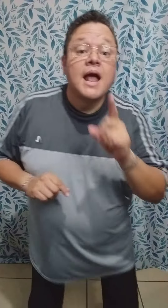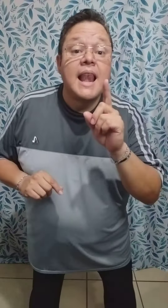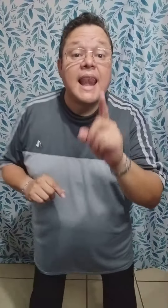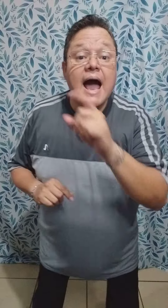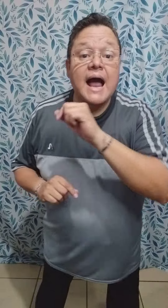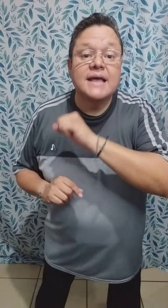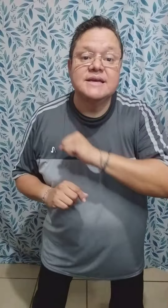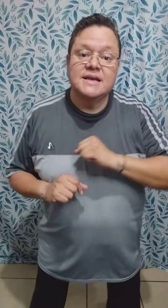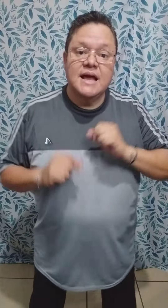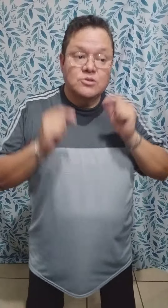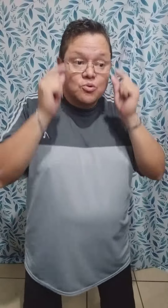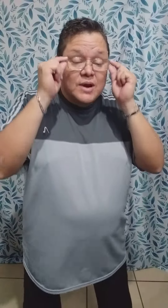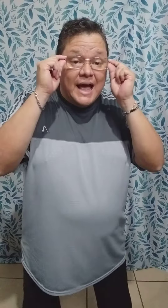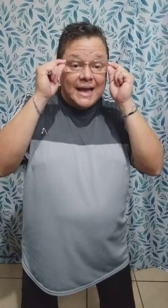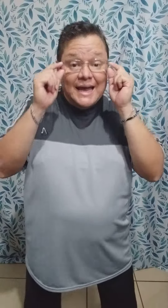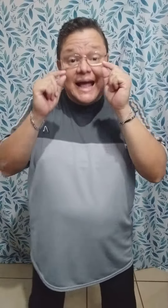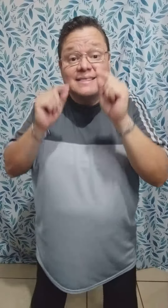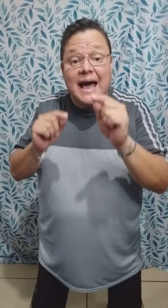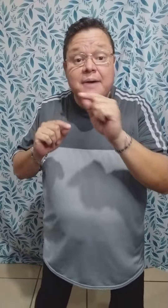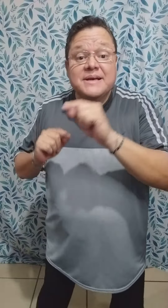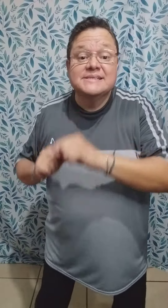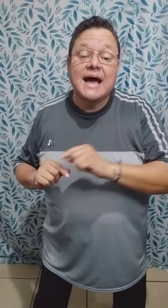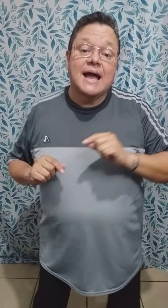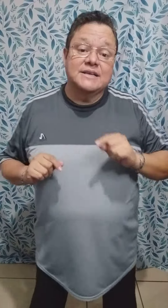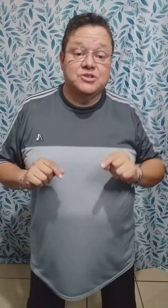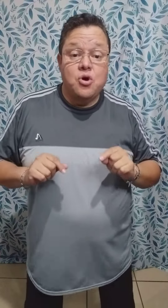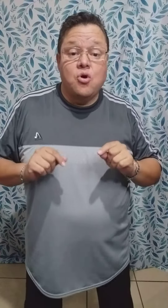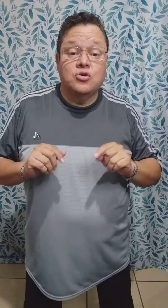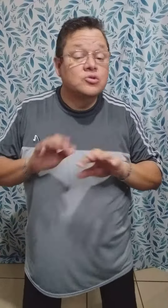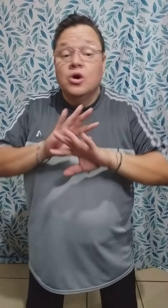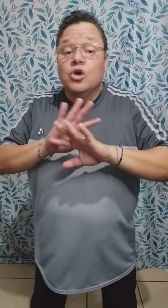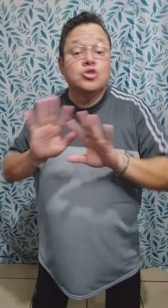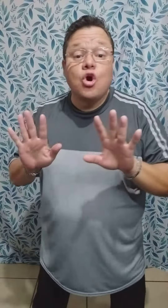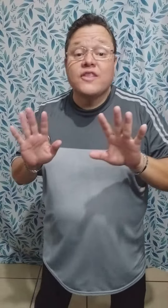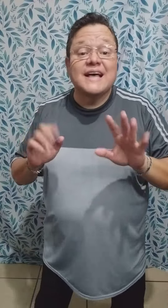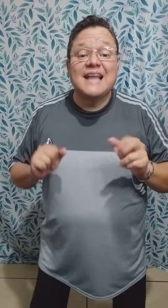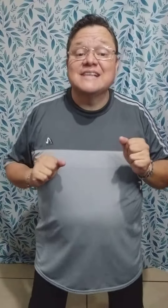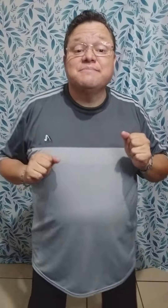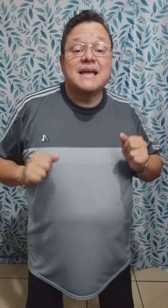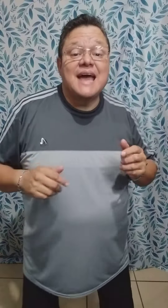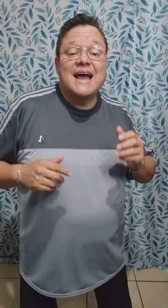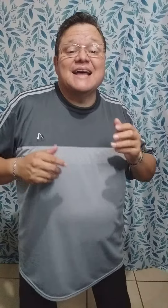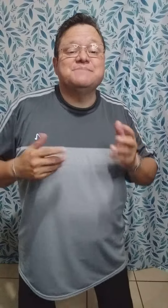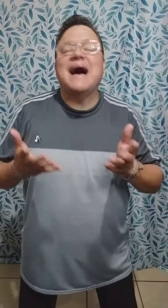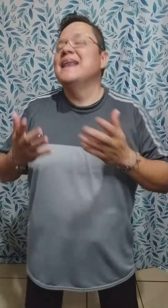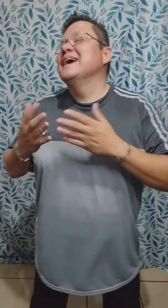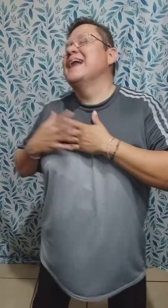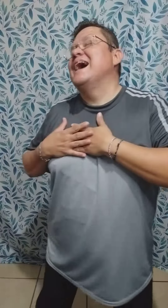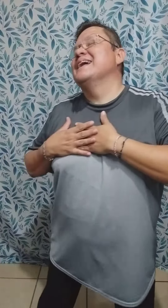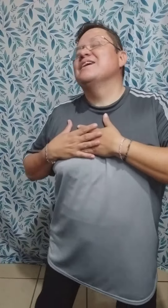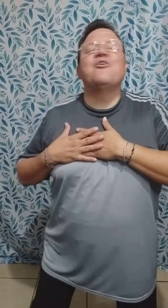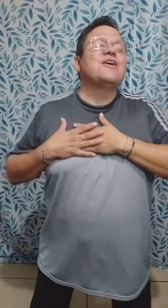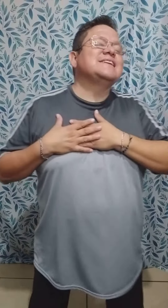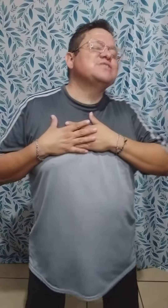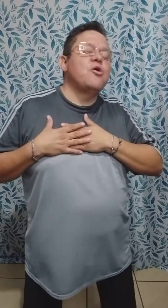La Gallina Tula que cantaba esta canción Todas las mañanas pa' alegrar el corazón